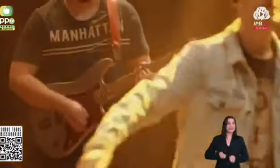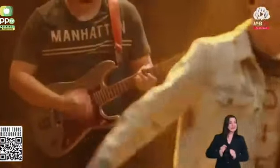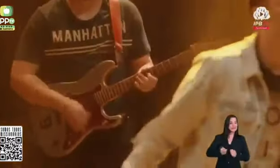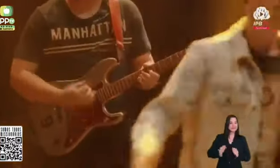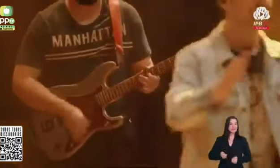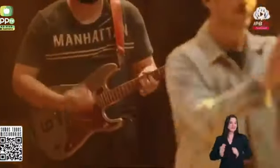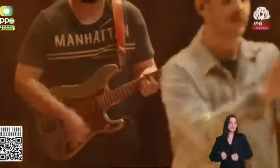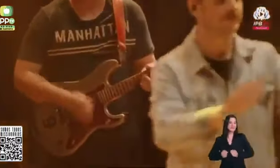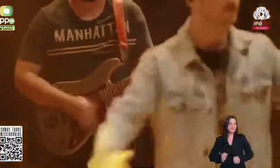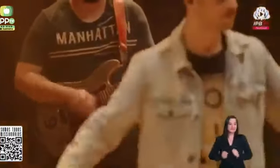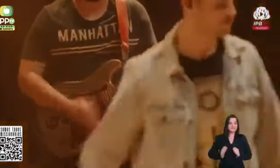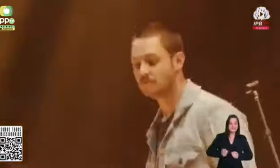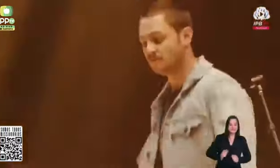primeira instituição que deveria